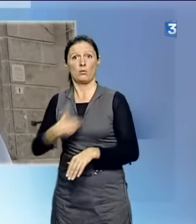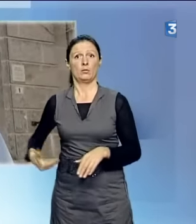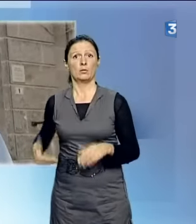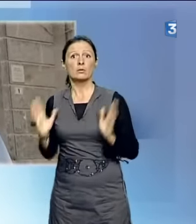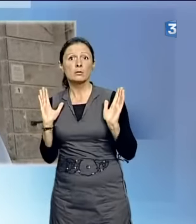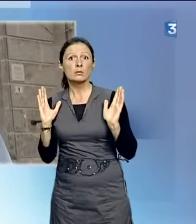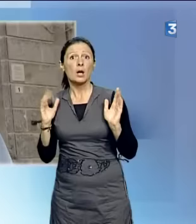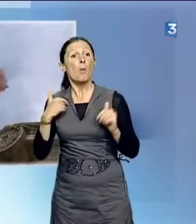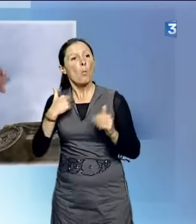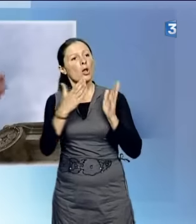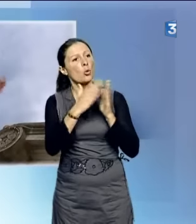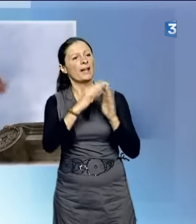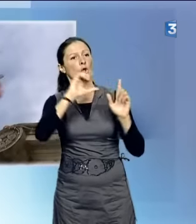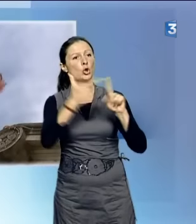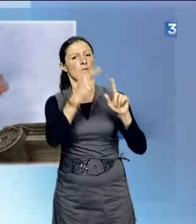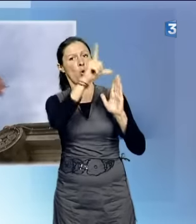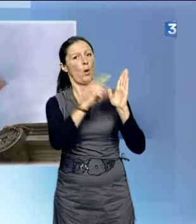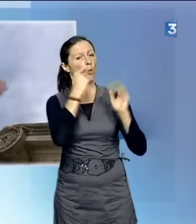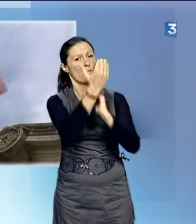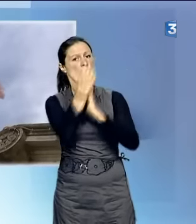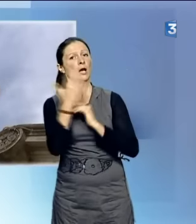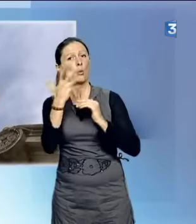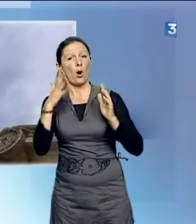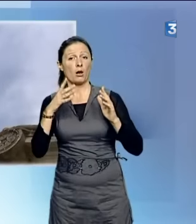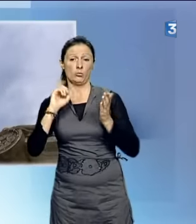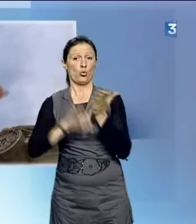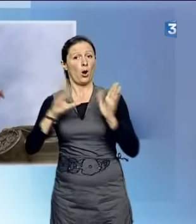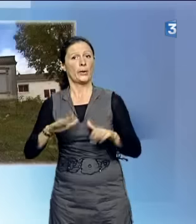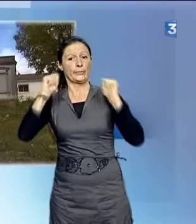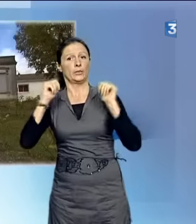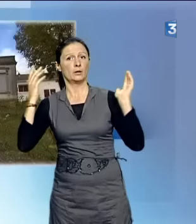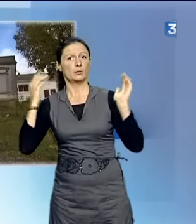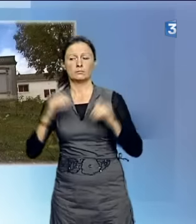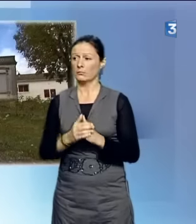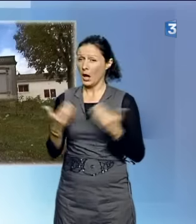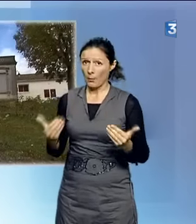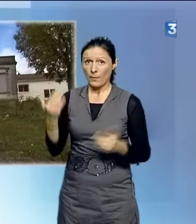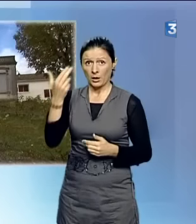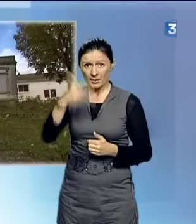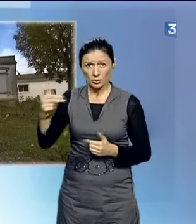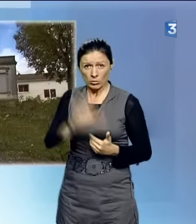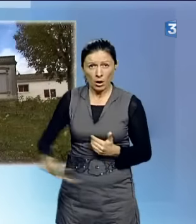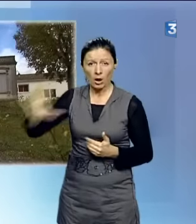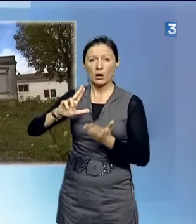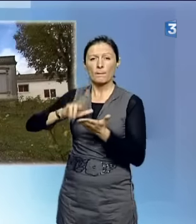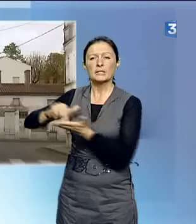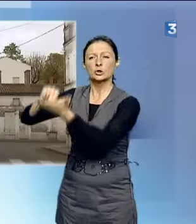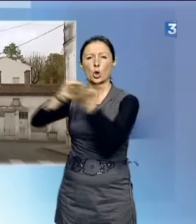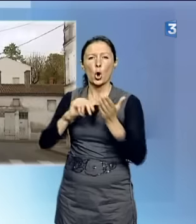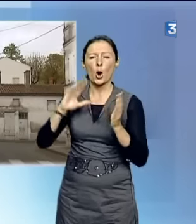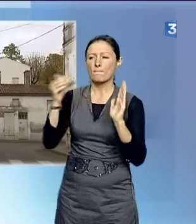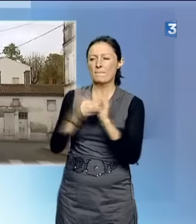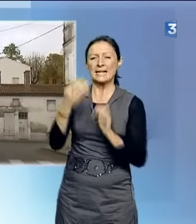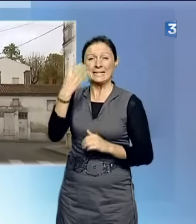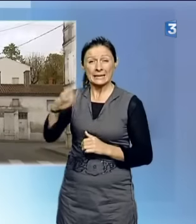tout simplement un droit de retrait. Une pétition nationale avec plus de 1400 signatures d'élus traduit ce même